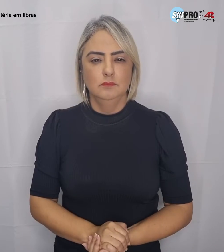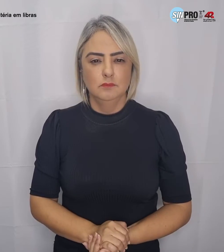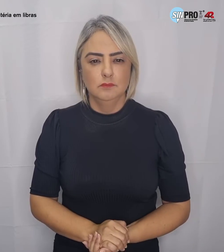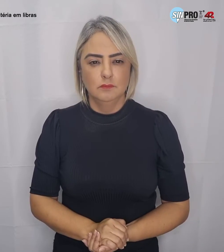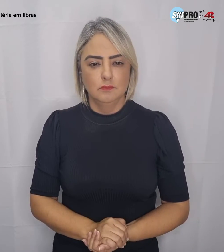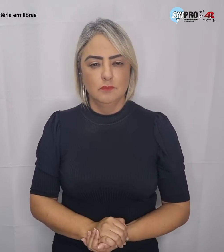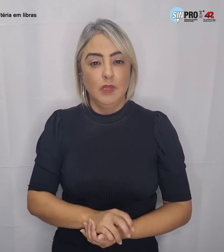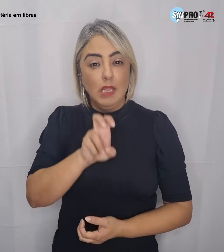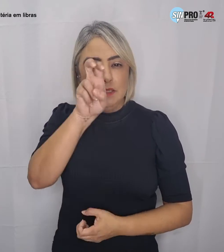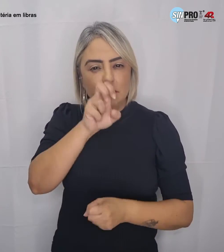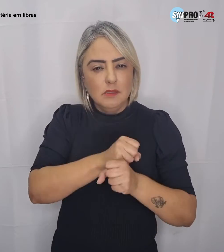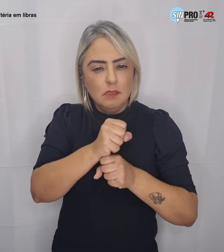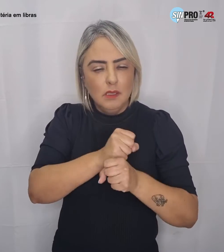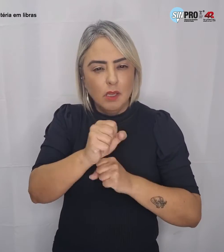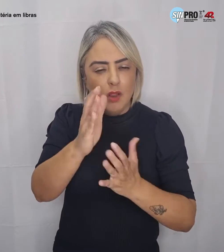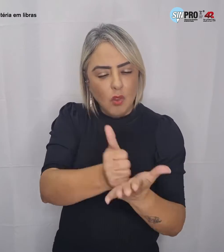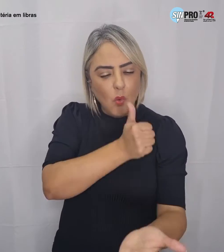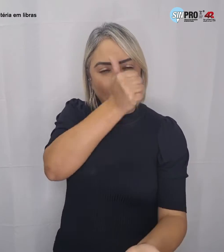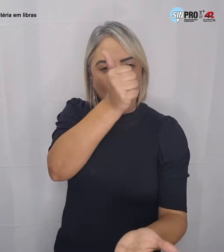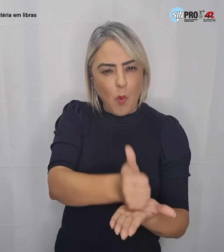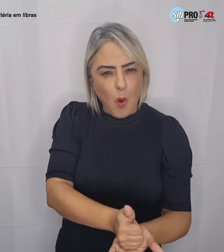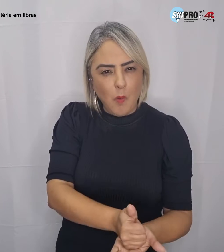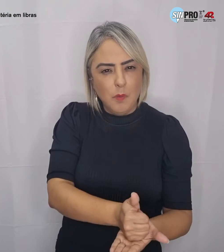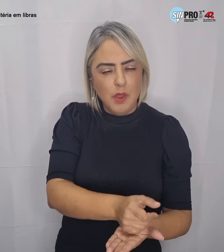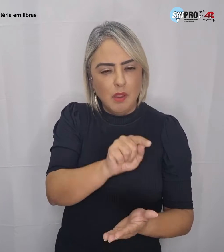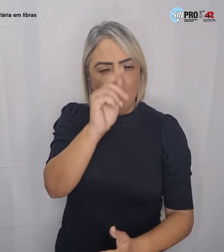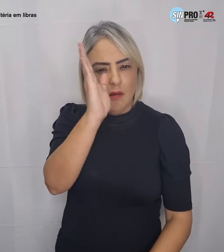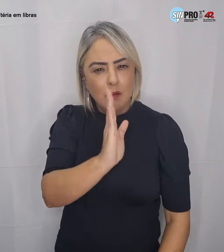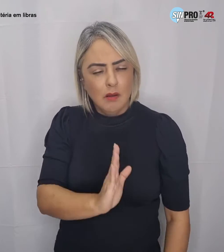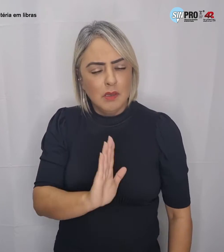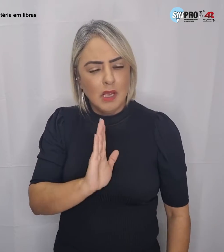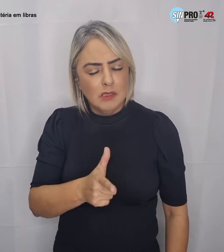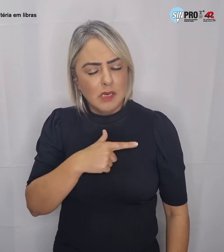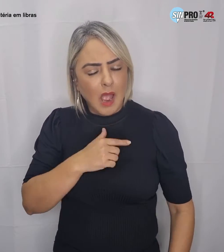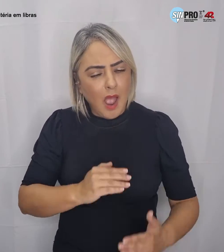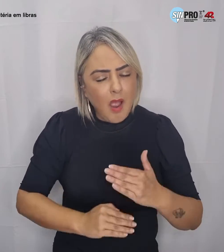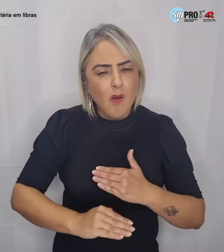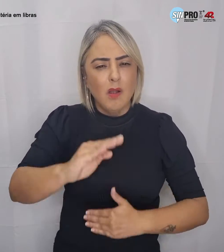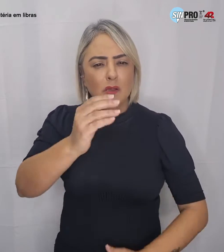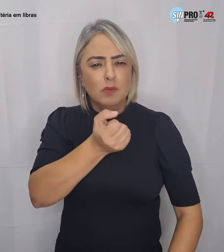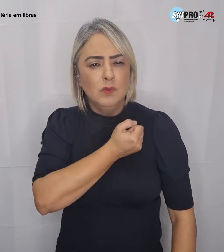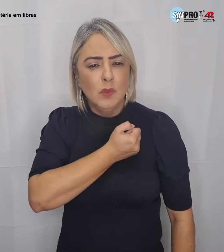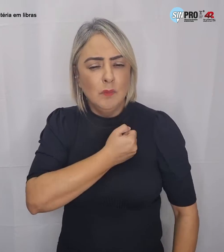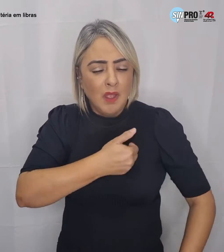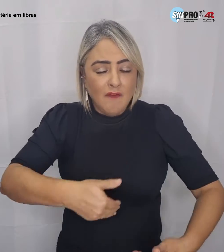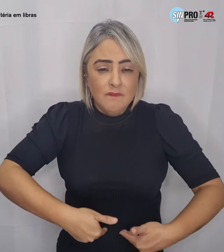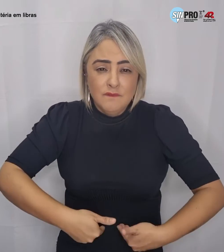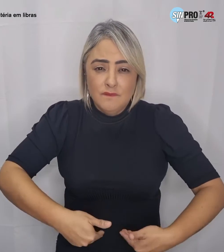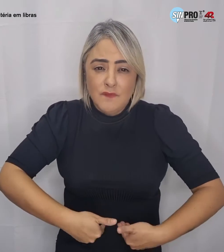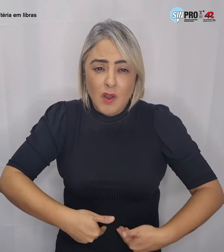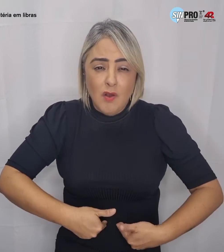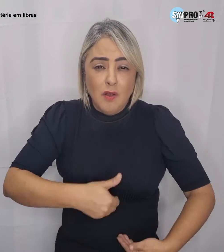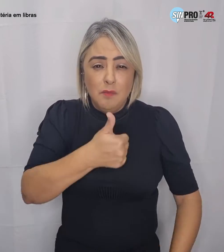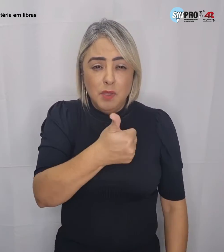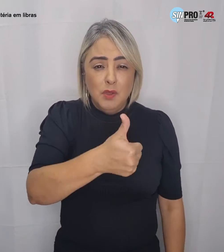Em cinco anos de golpe de Estado, o Brasil já alcança os números da fome de